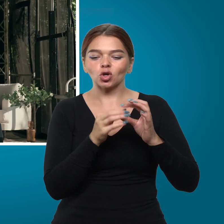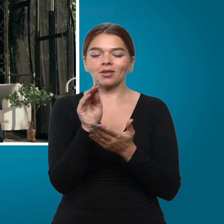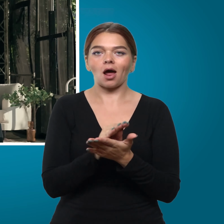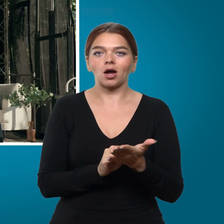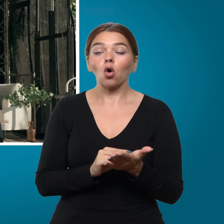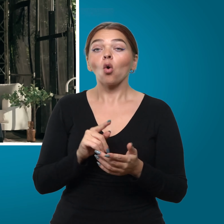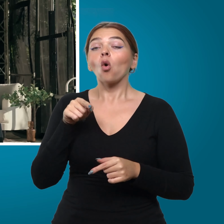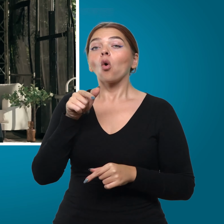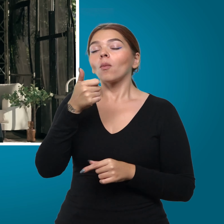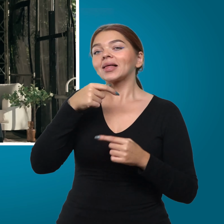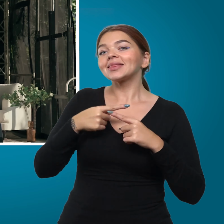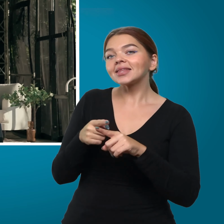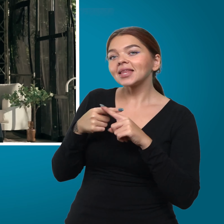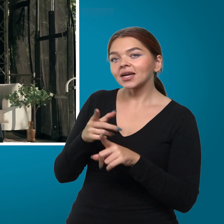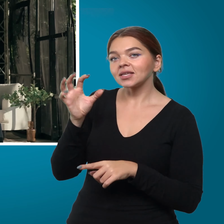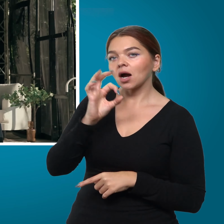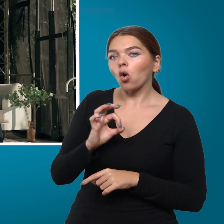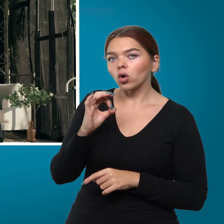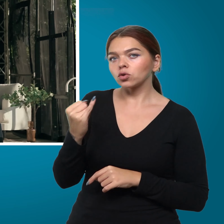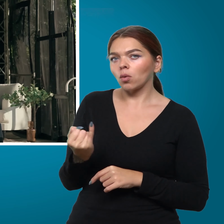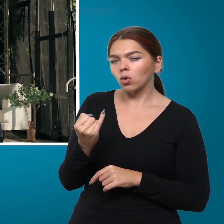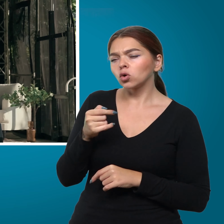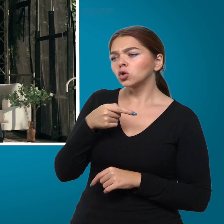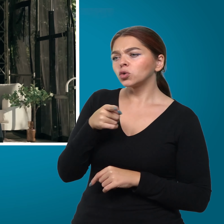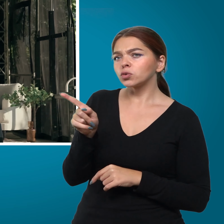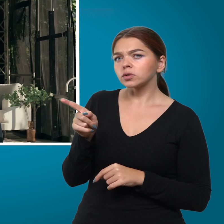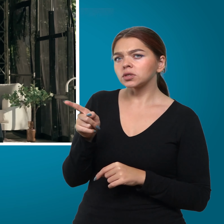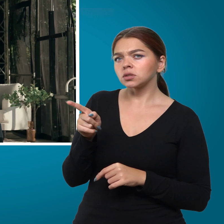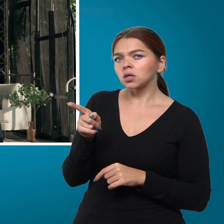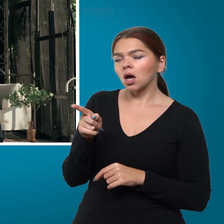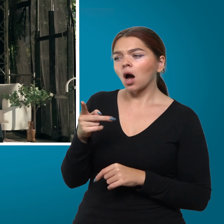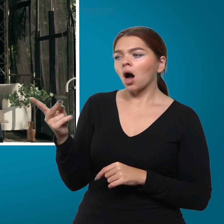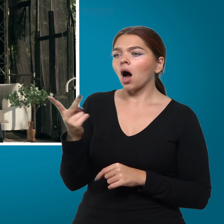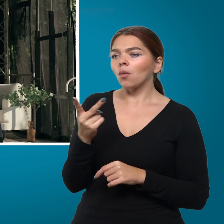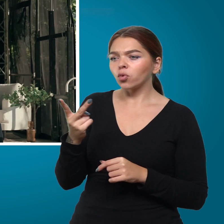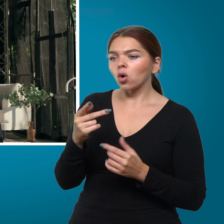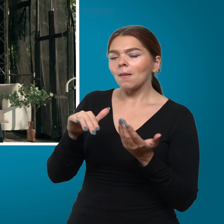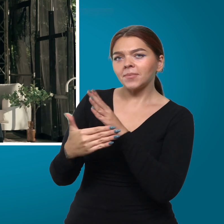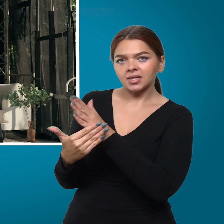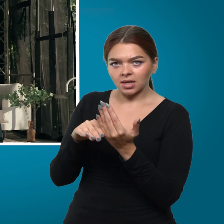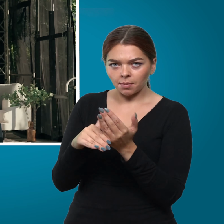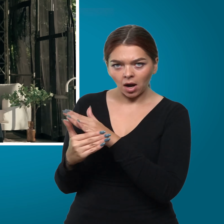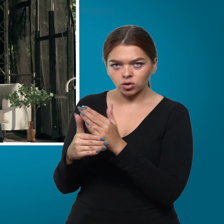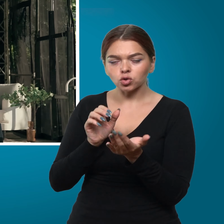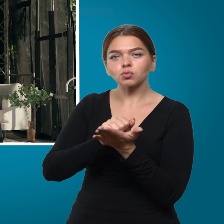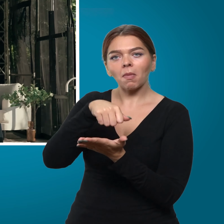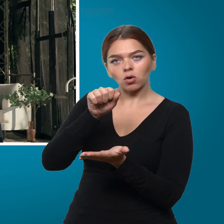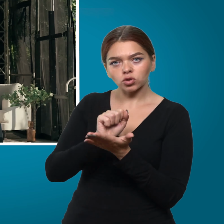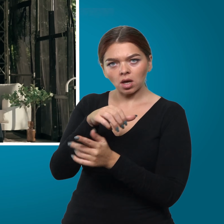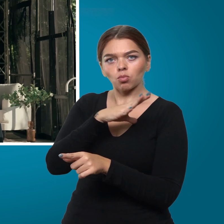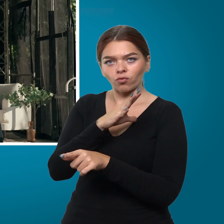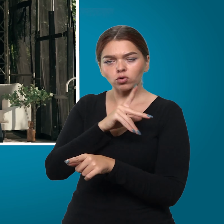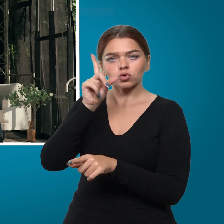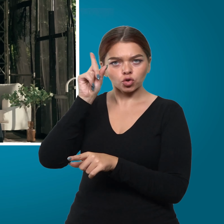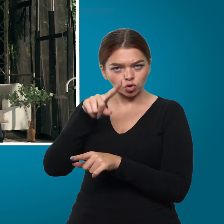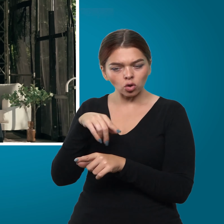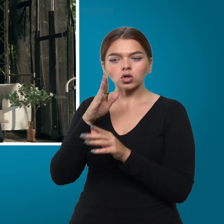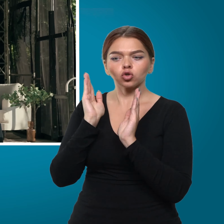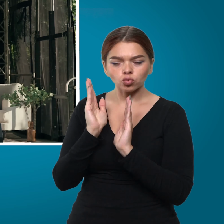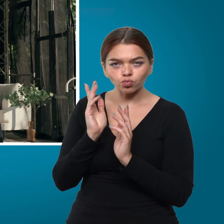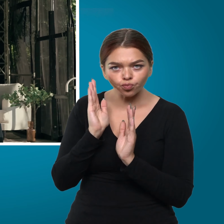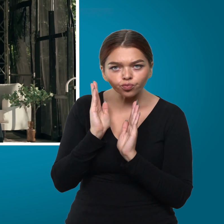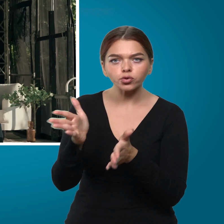Ir refleksas dar, aišku, padeda kažkokią tai nuotaiką ir taip toliau. Man įdomus dar vienas techninis dalykas. Ar jūs žinot, kai rašėt